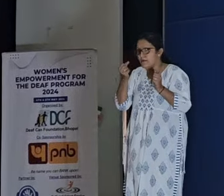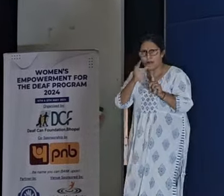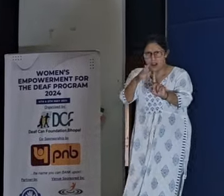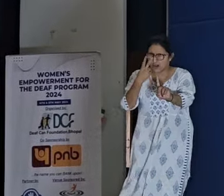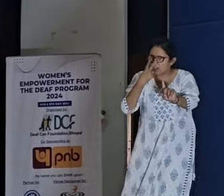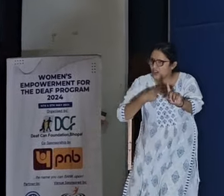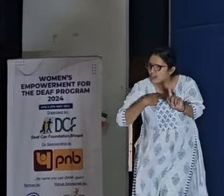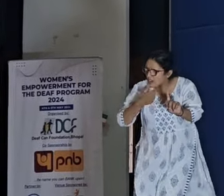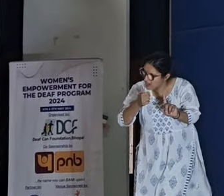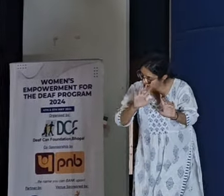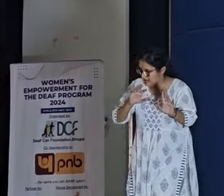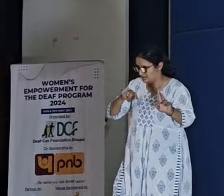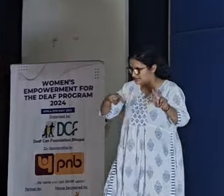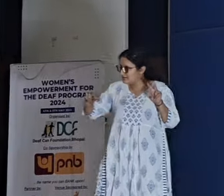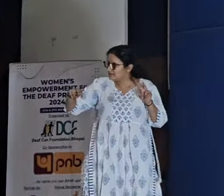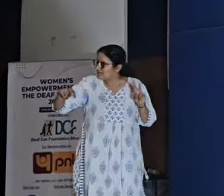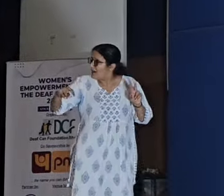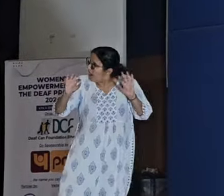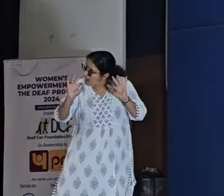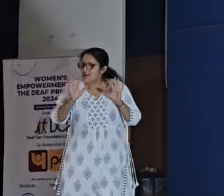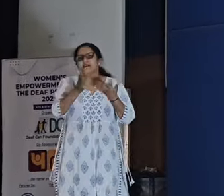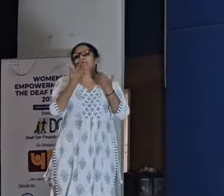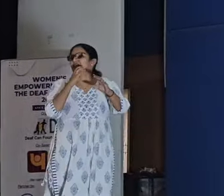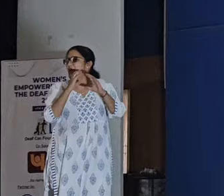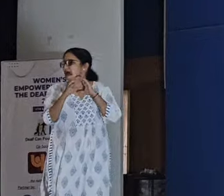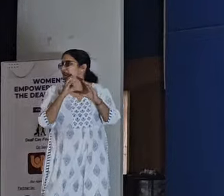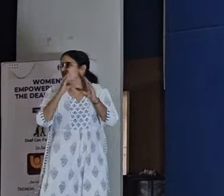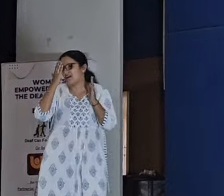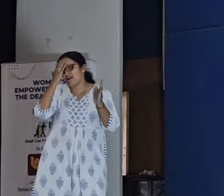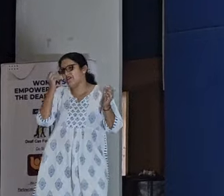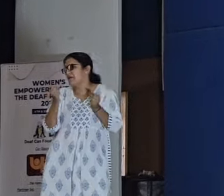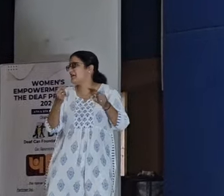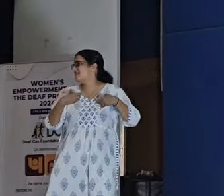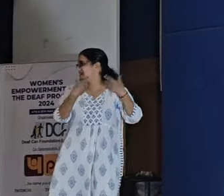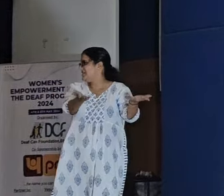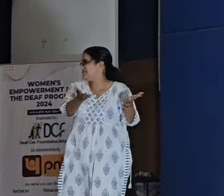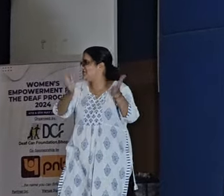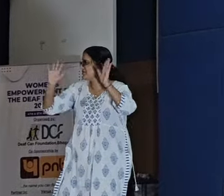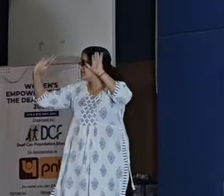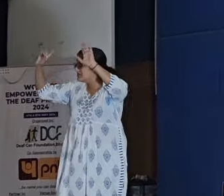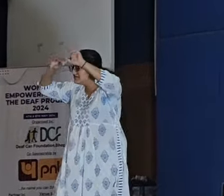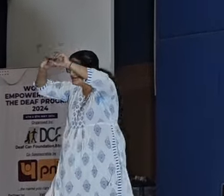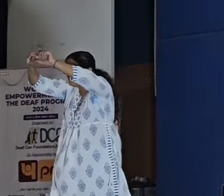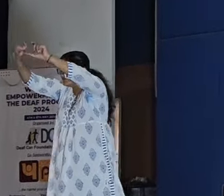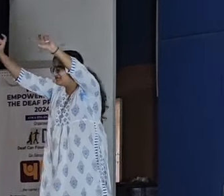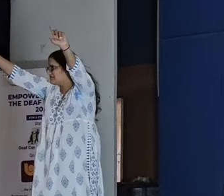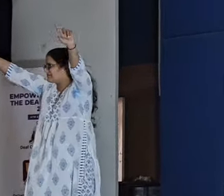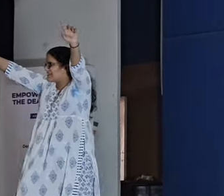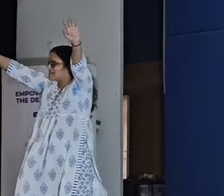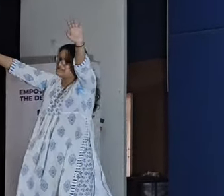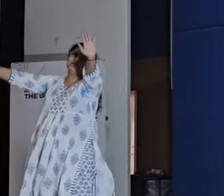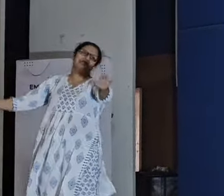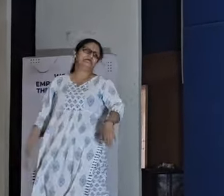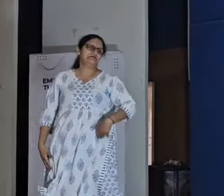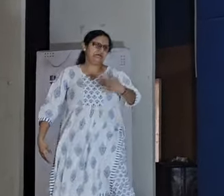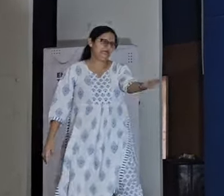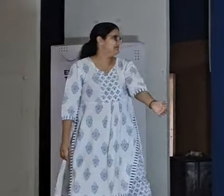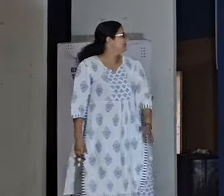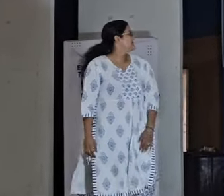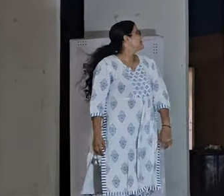मतलब कम्फर्ट फील करा सकते हो, मतलब ऐसे आप हमें जैसे वो पीड़ित है तो उनसे ऐसे उन्हें रिलीफ दे सकते हो। ओके,